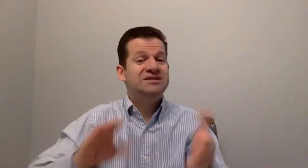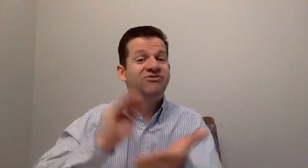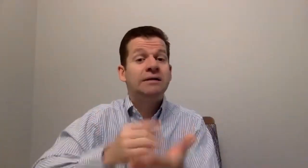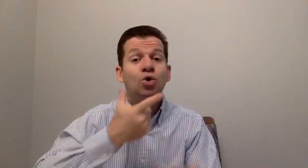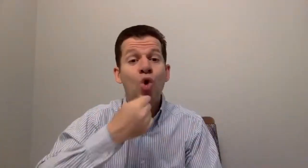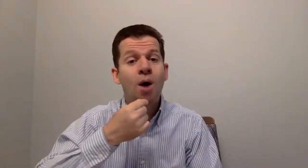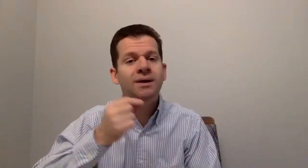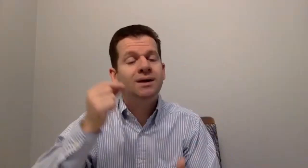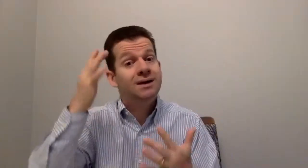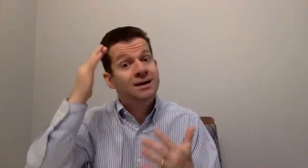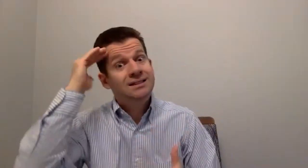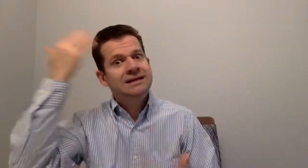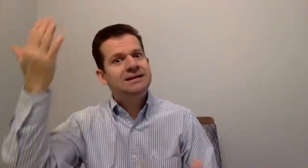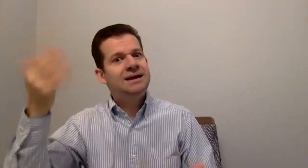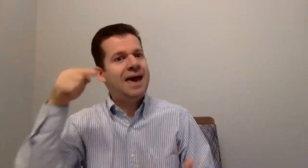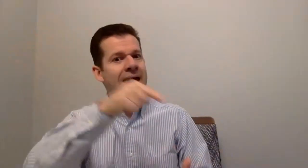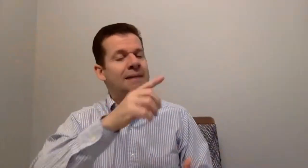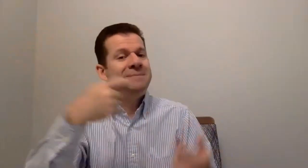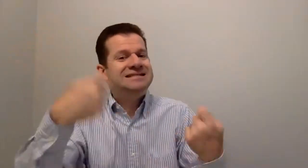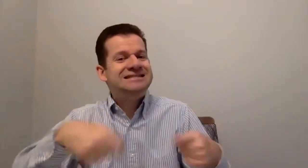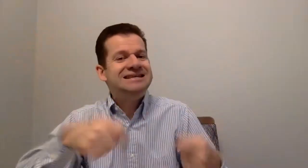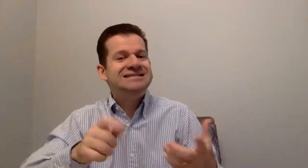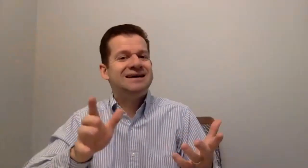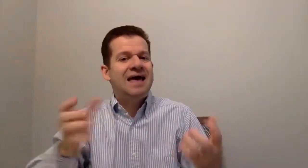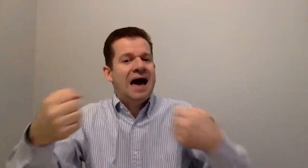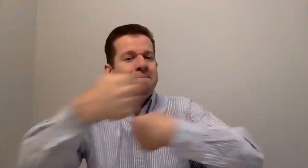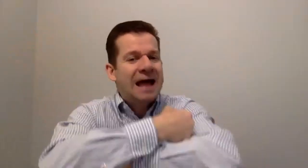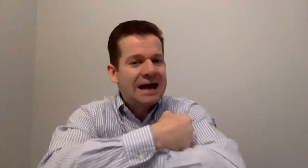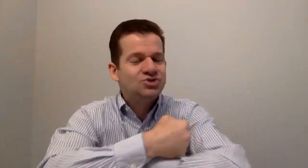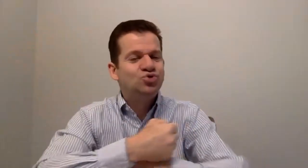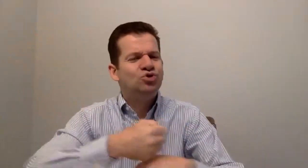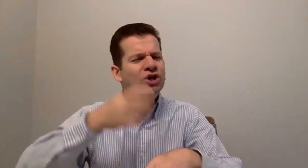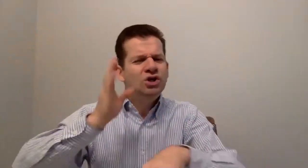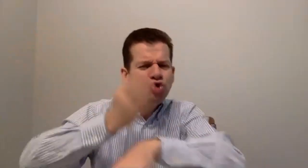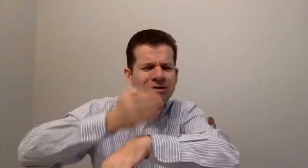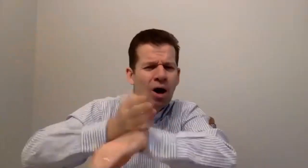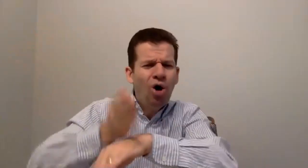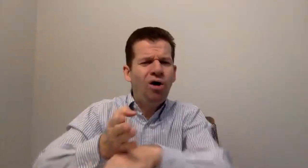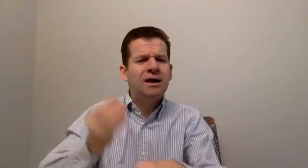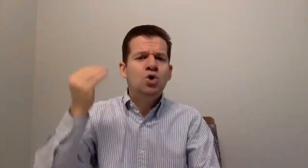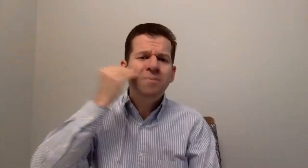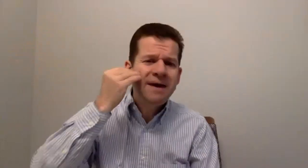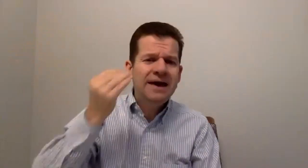então, toque. Talvez falta o homem entender, ela precisa abraço, toda hora, um